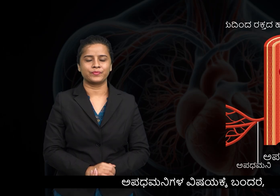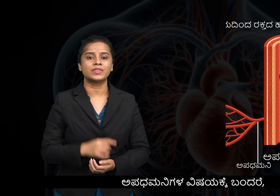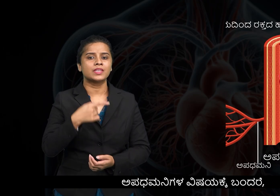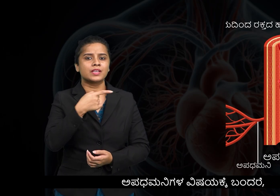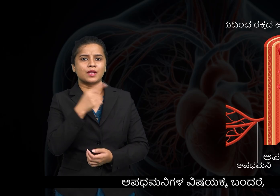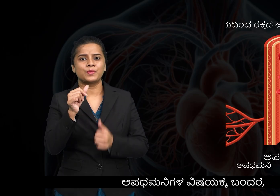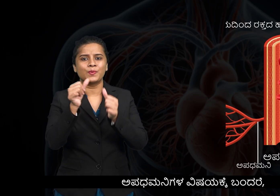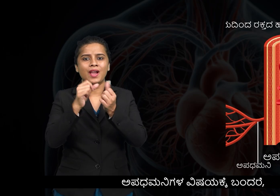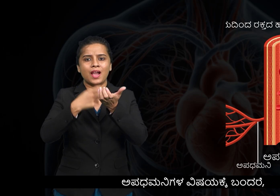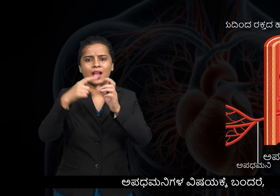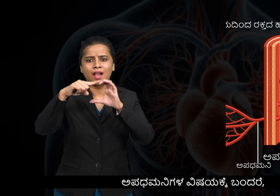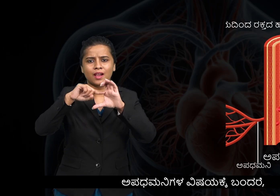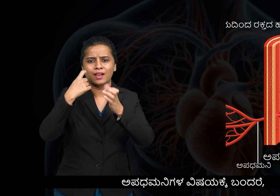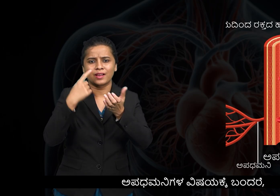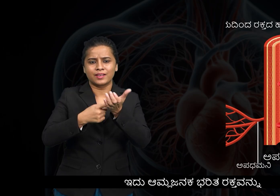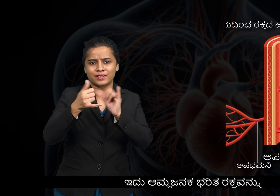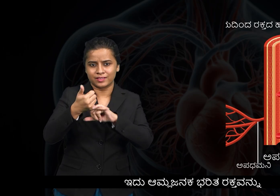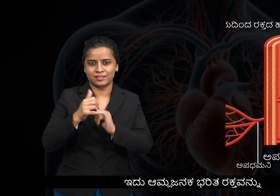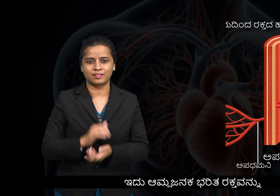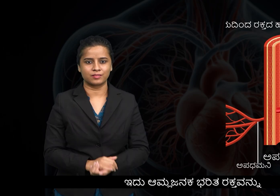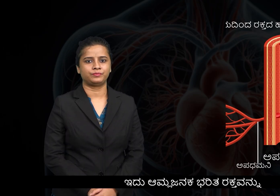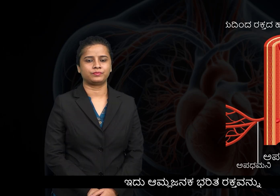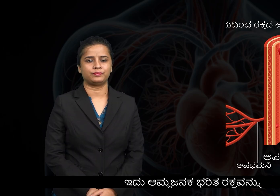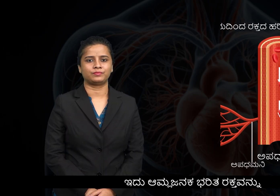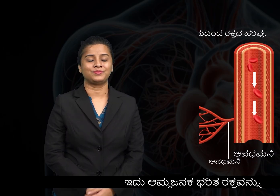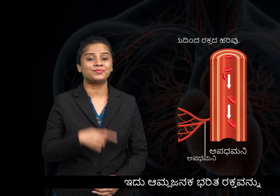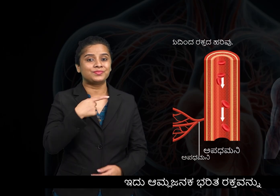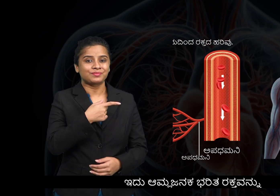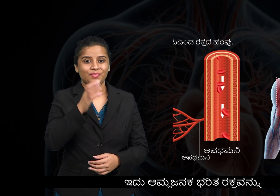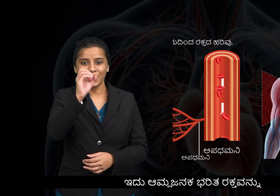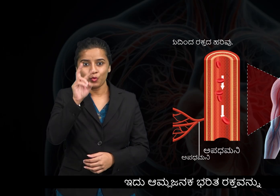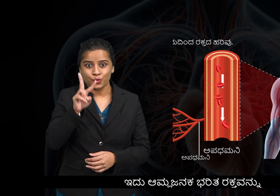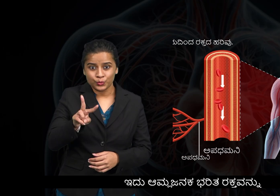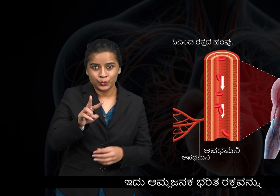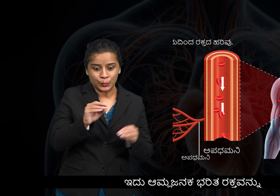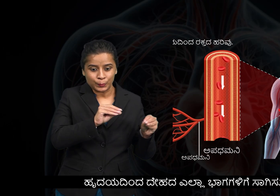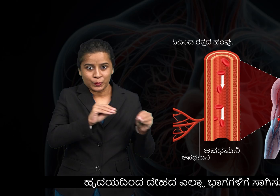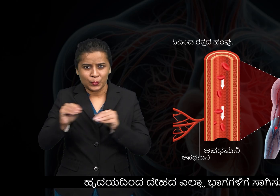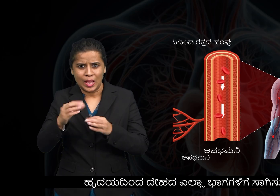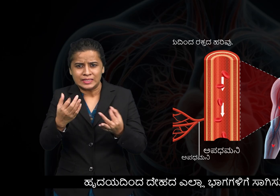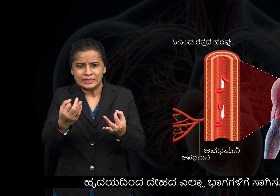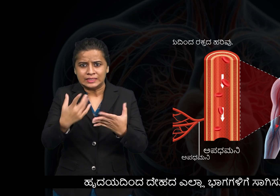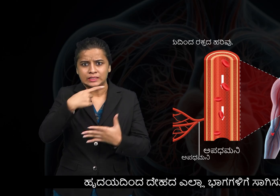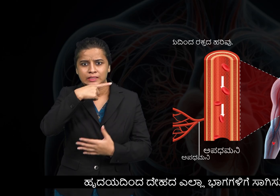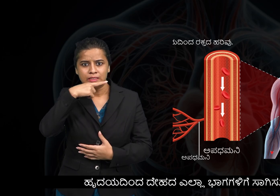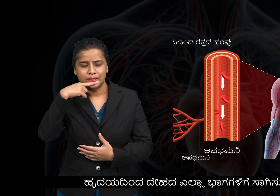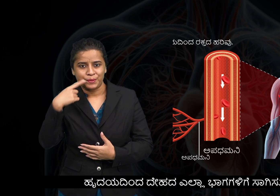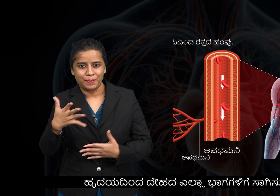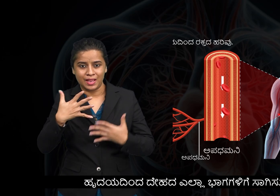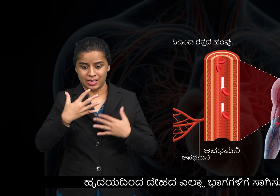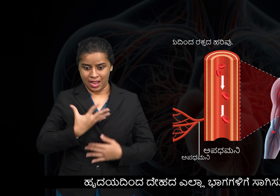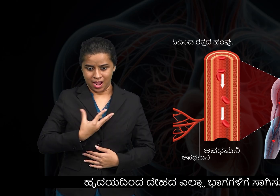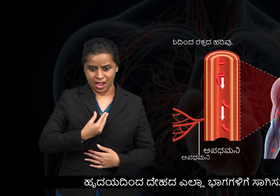ಅಪಧಮನಿಗಳ ವಿಷಯಕ್ಕೆ ಬಂದರೆ, ಇದು ಆಮ್ಲಜನಕ ಭರಿತ ರಕ್ತವನ್ನು ಹೃದಯದಿಂದ